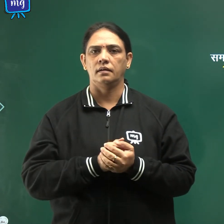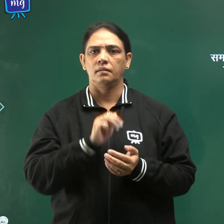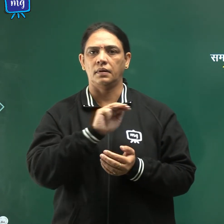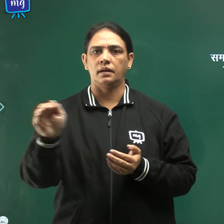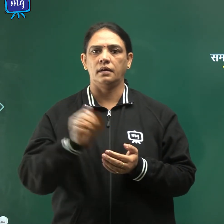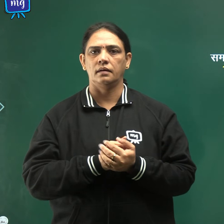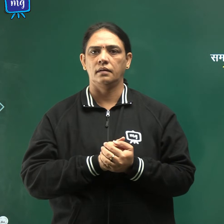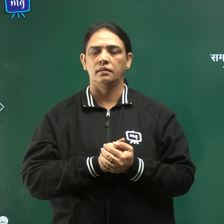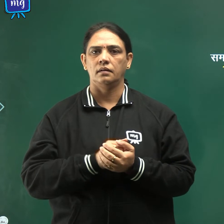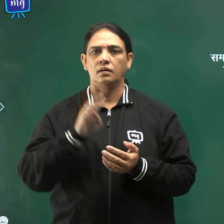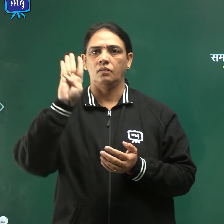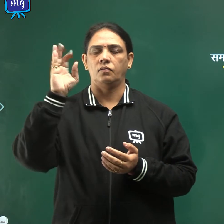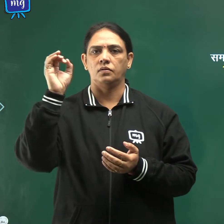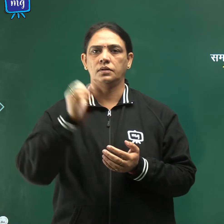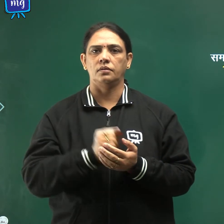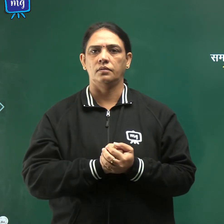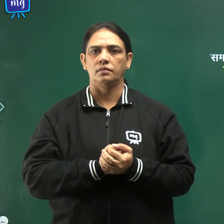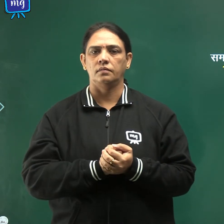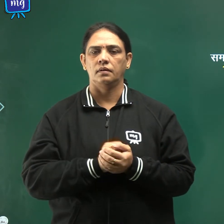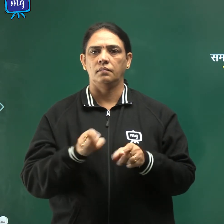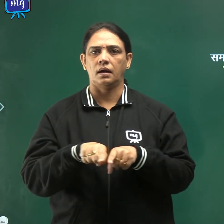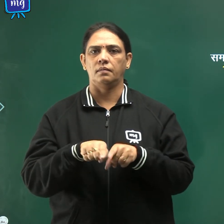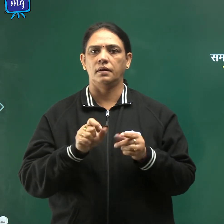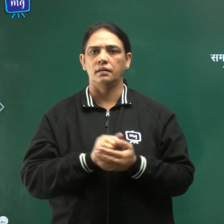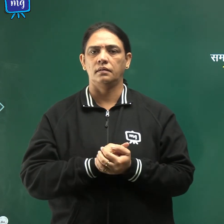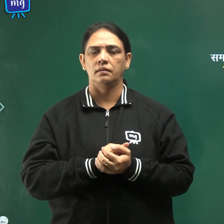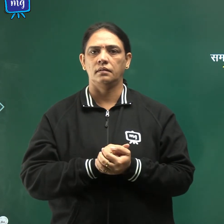बटे 40 बराबर